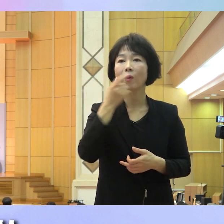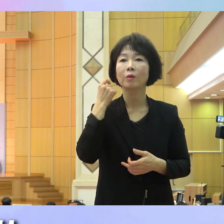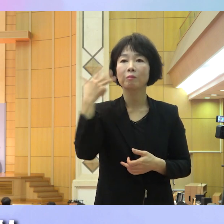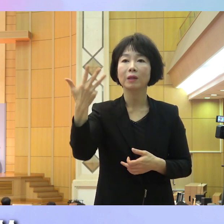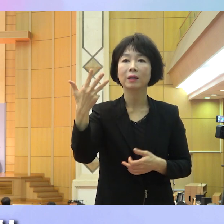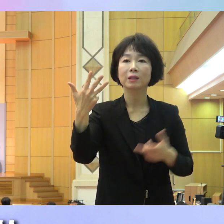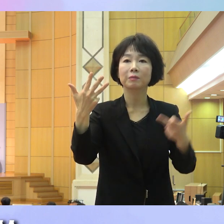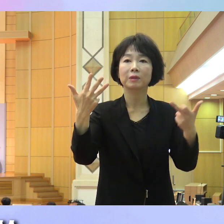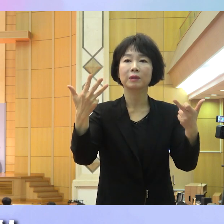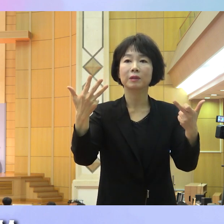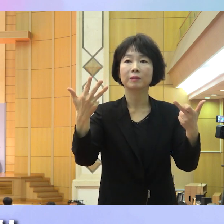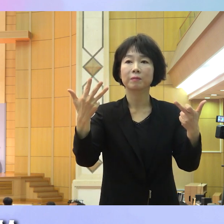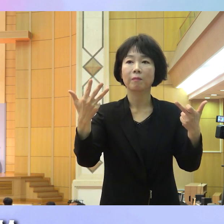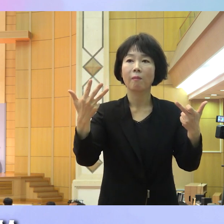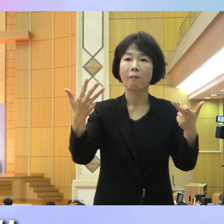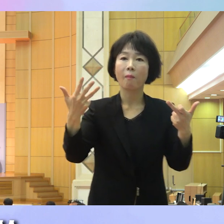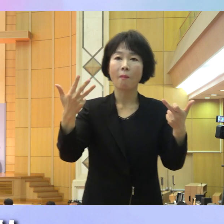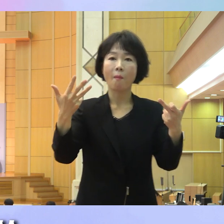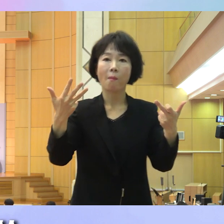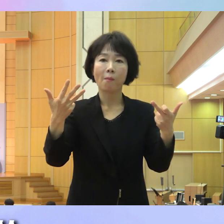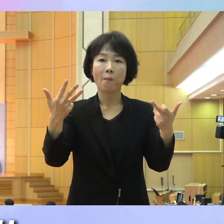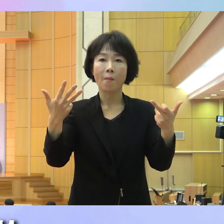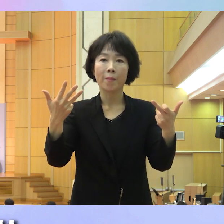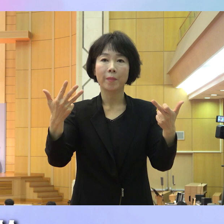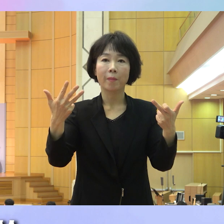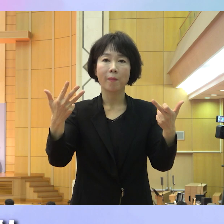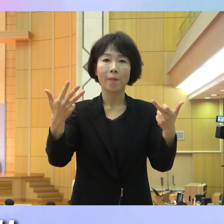마태복음 8장 17절 말씀을 보면